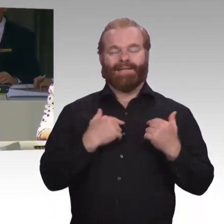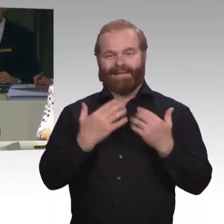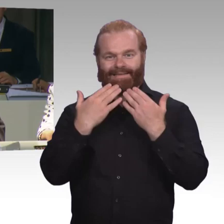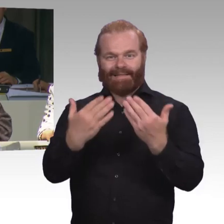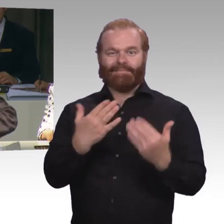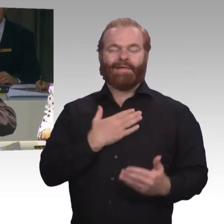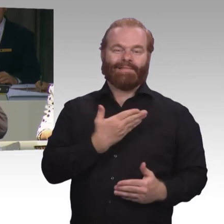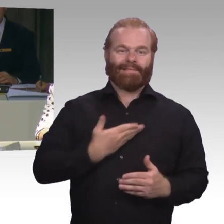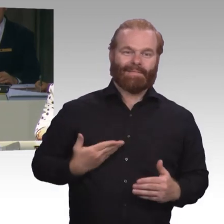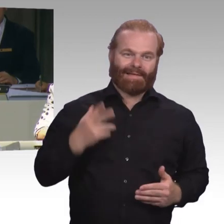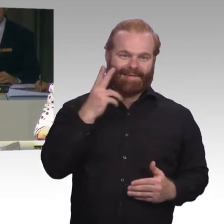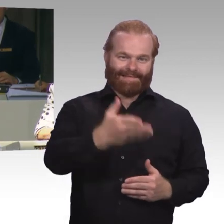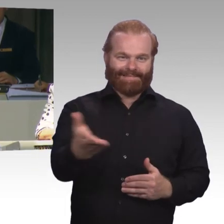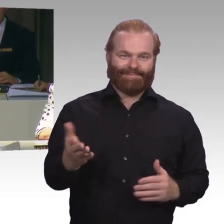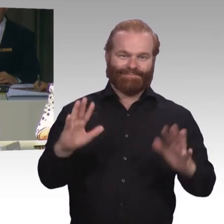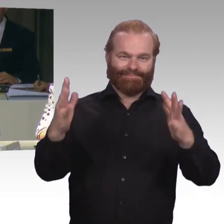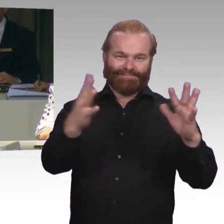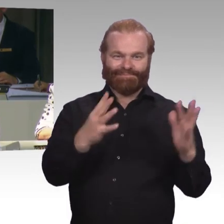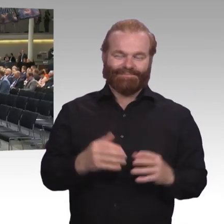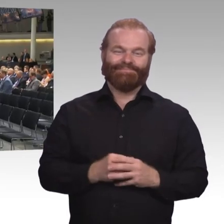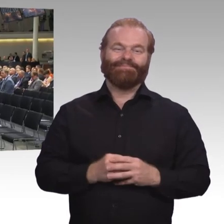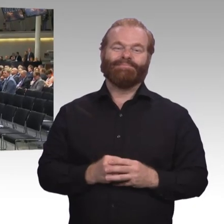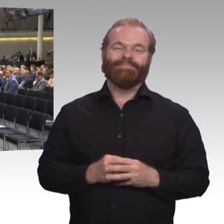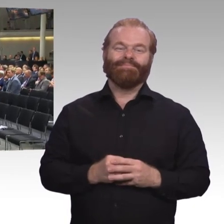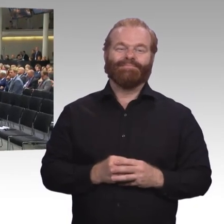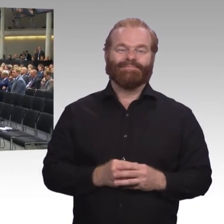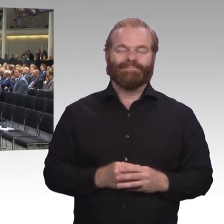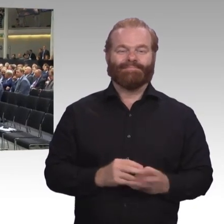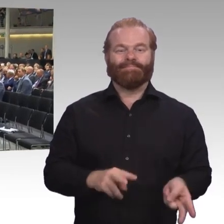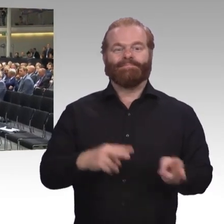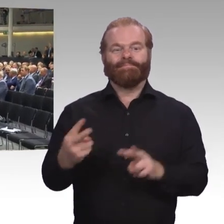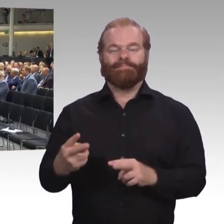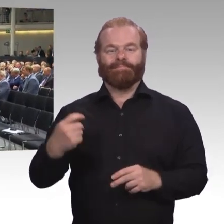Jetzt erteile ich das Wort der Kollegin Dr. Marie-Agnes Strack-Zimmermann, FDP.